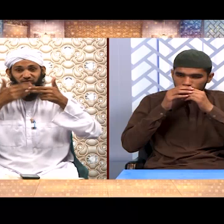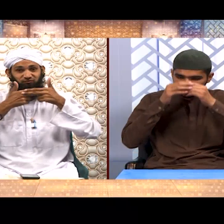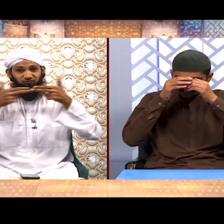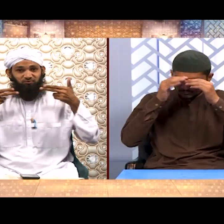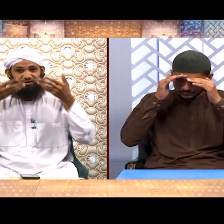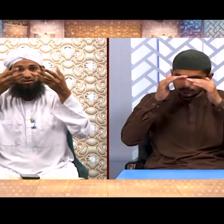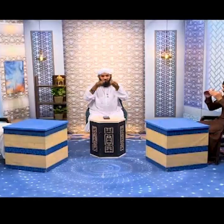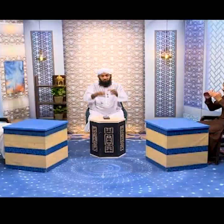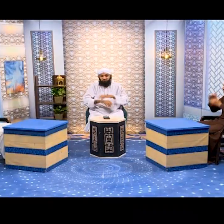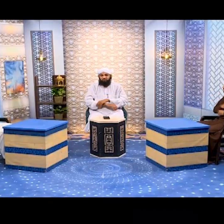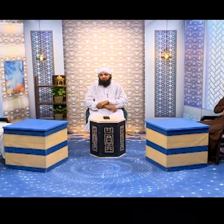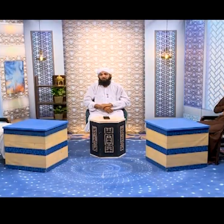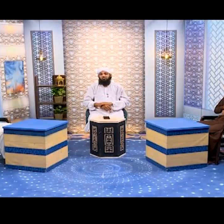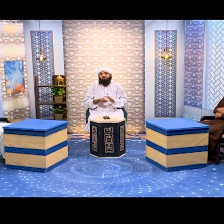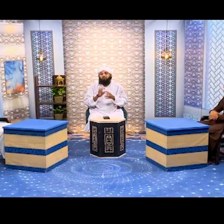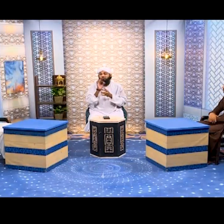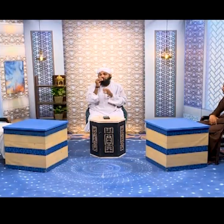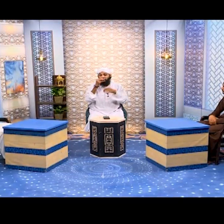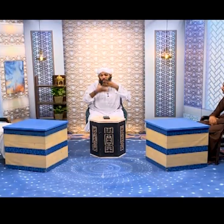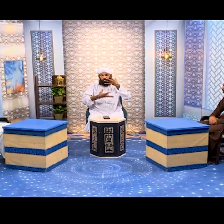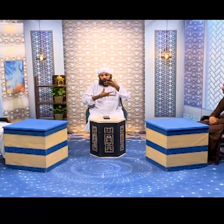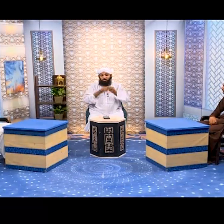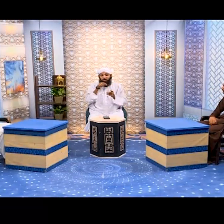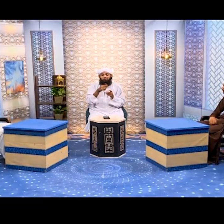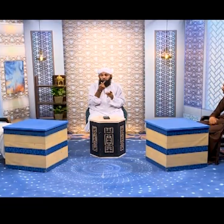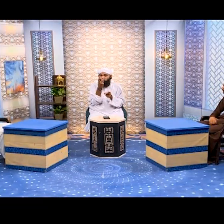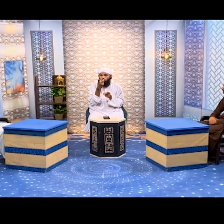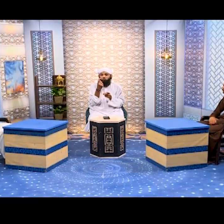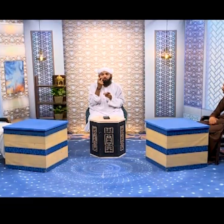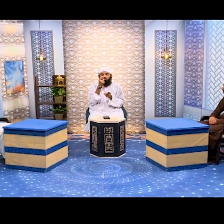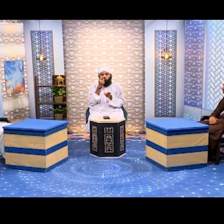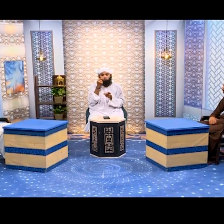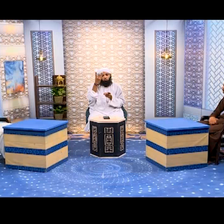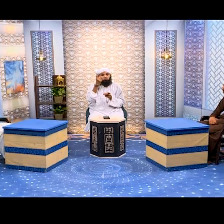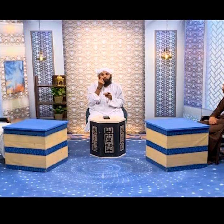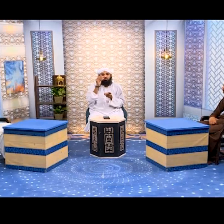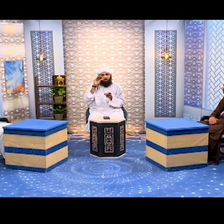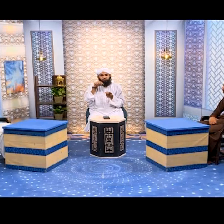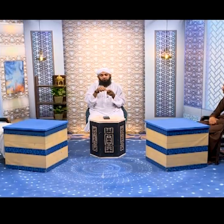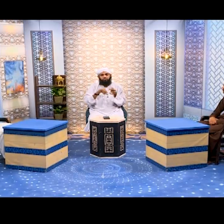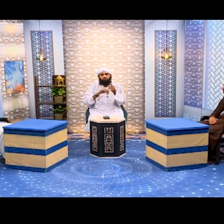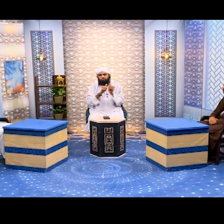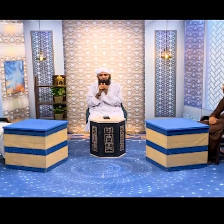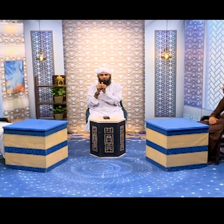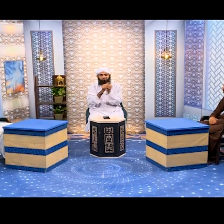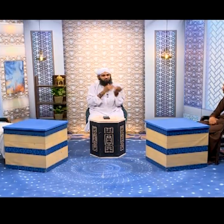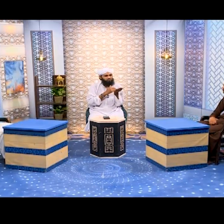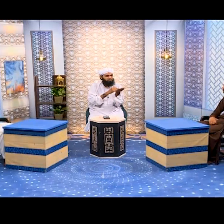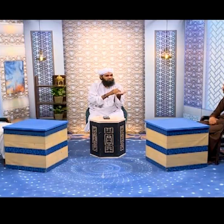عبرت نشان ہے، میں نے جہنم میں اکثریت عورتوں کی دیکھی۔ صحابہ کرام علیہم الرضوان نے عرض کی یا رسول اللہ صلی